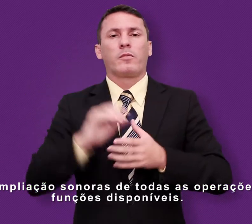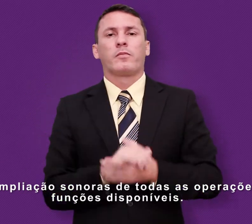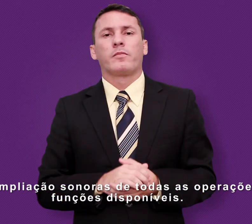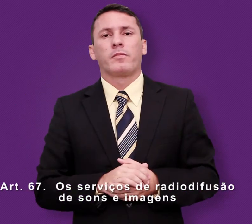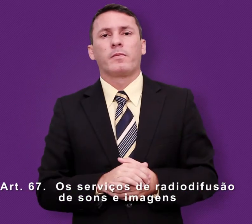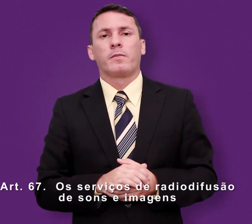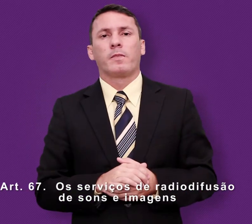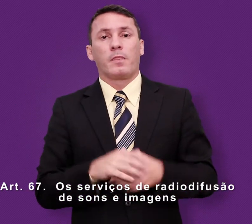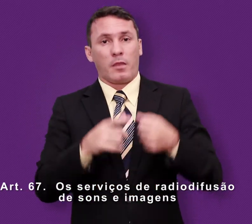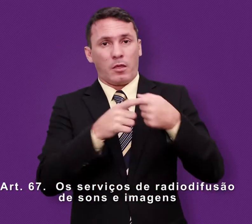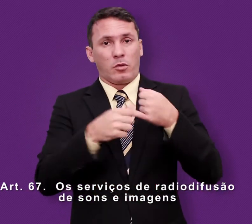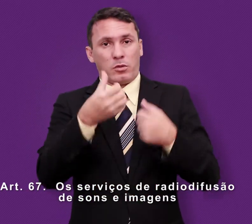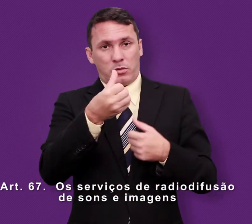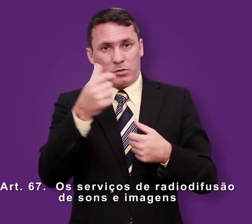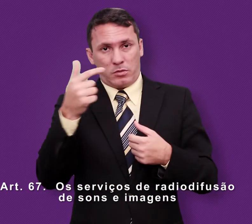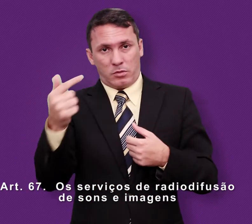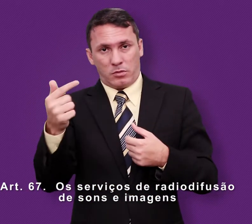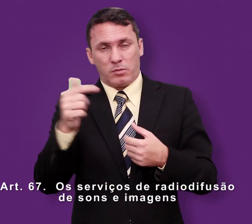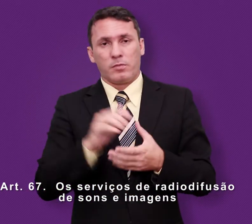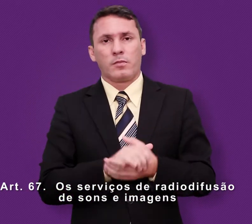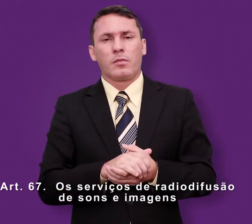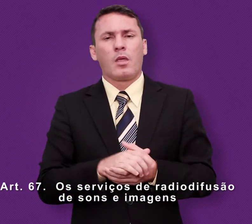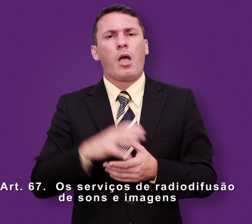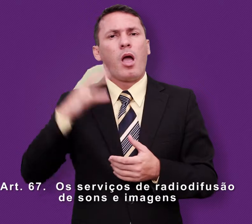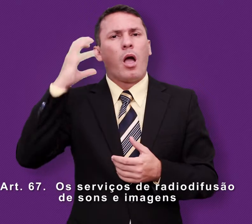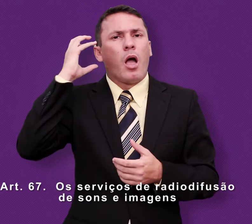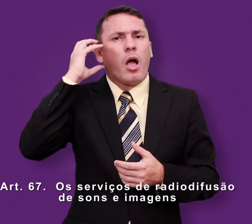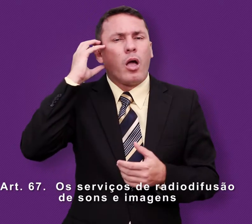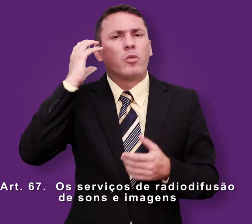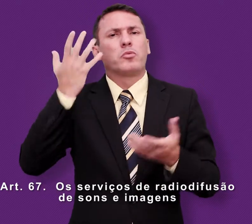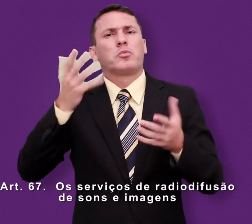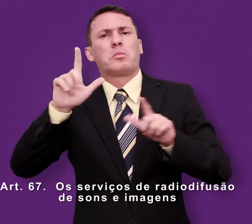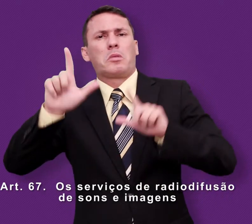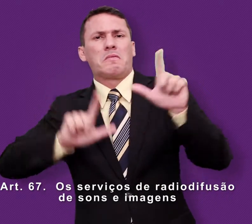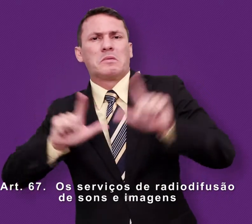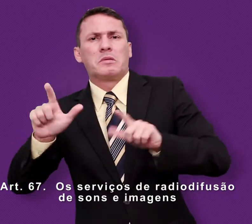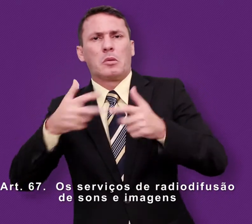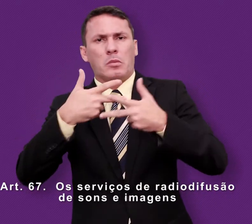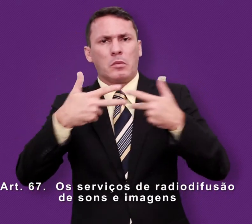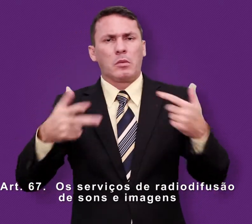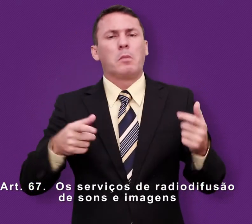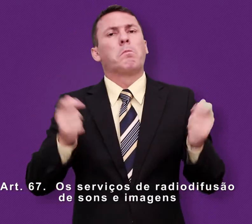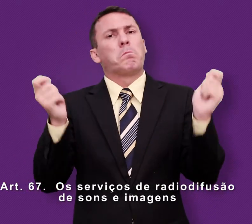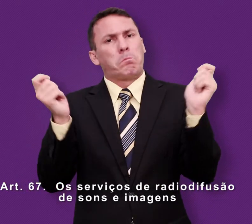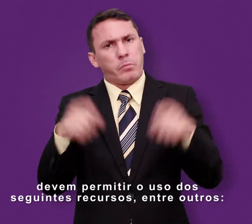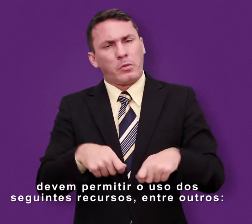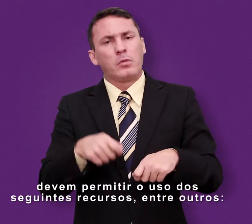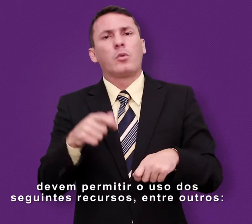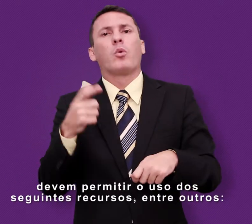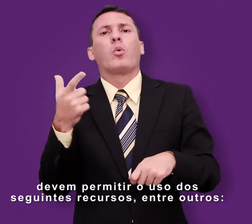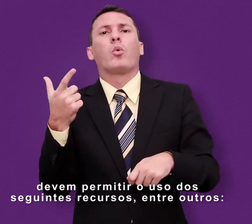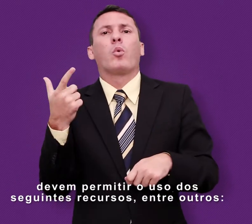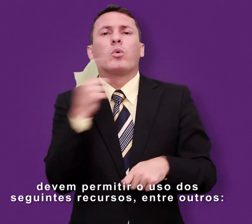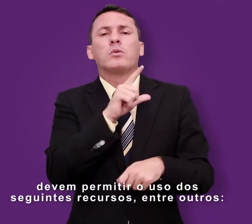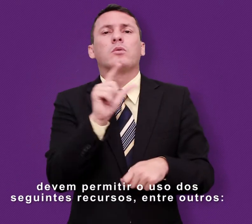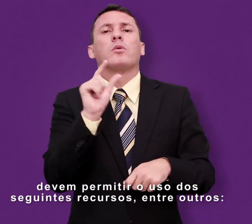disponíveis. Artigo 67. Os serviços de radiodifusão de som e imagens devem permitir o uso